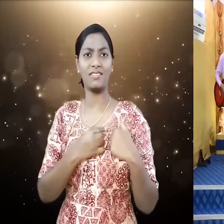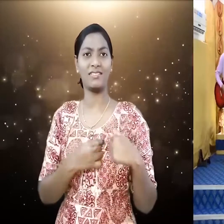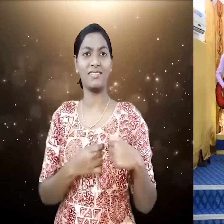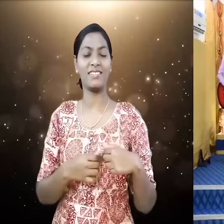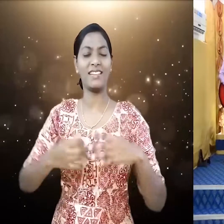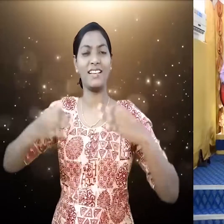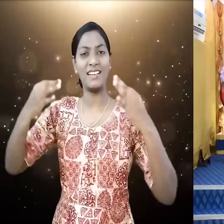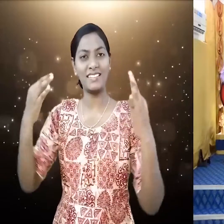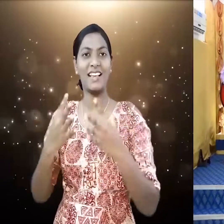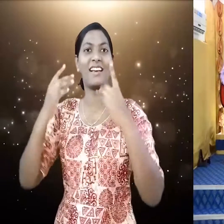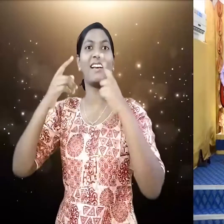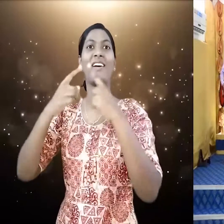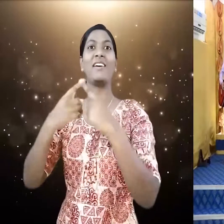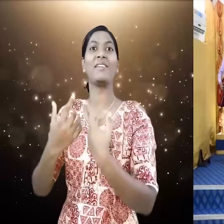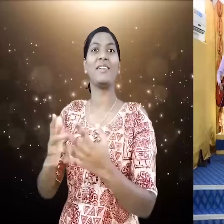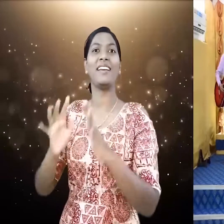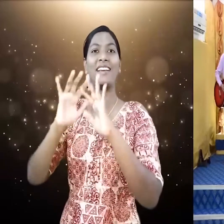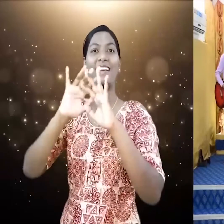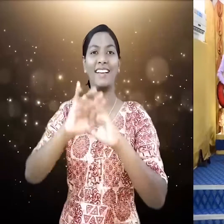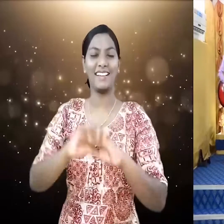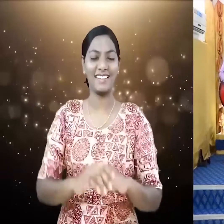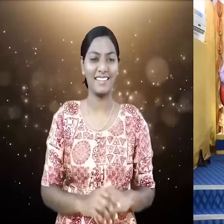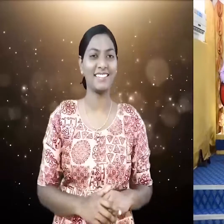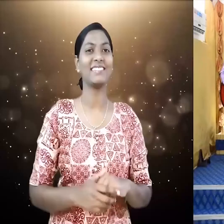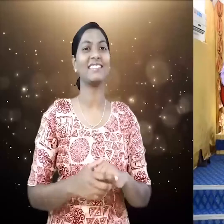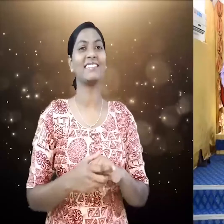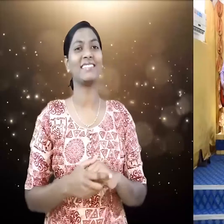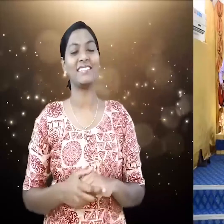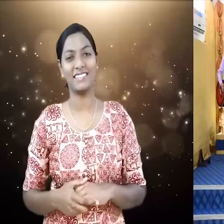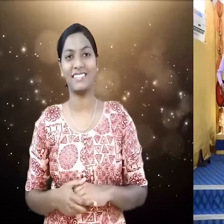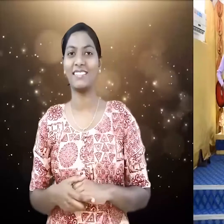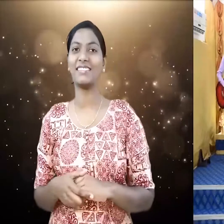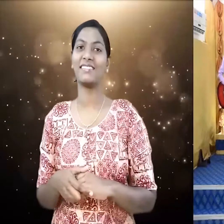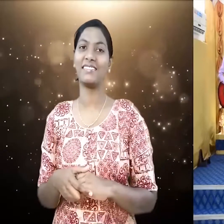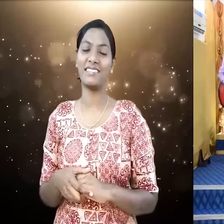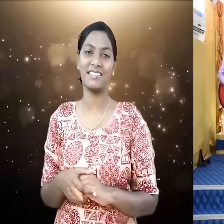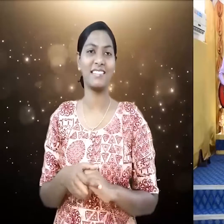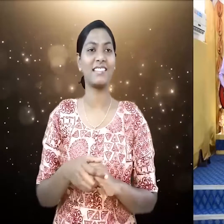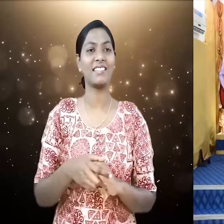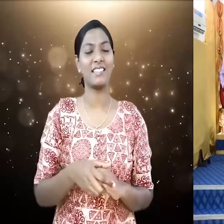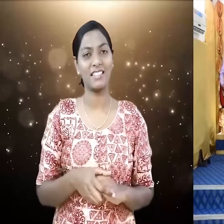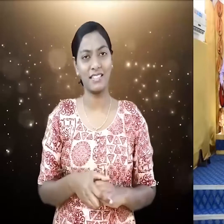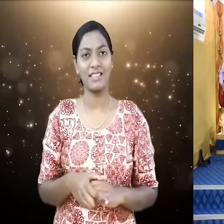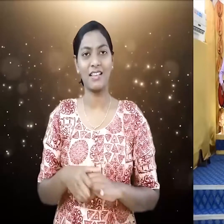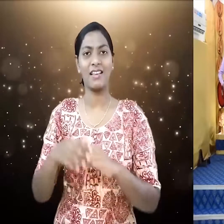आत्मा और मन तू ताजा करे